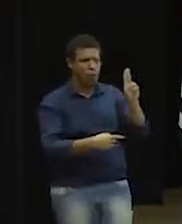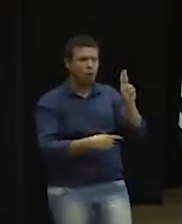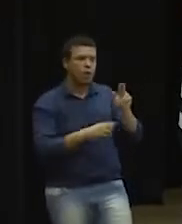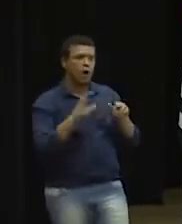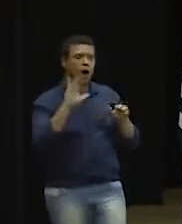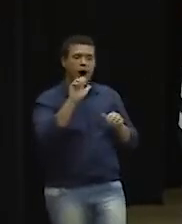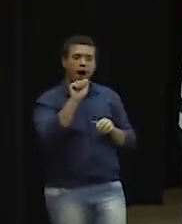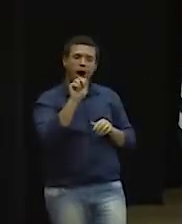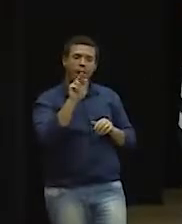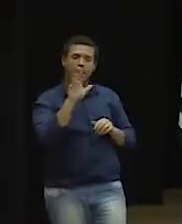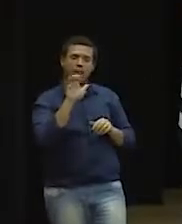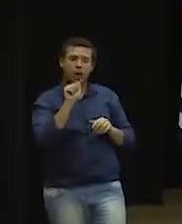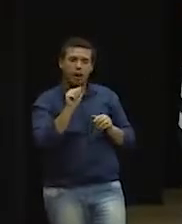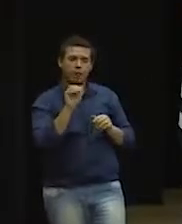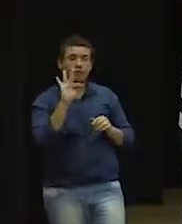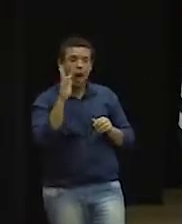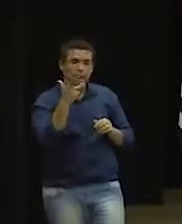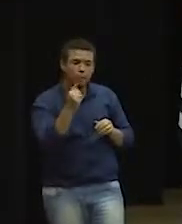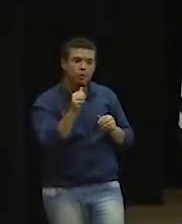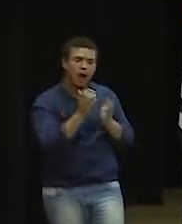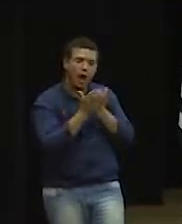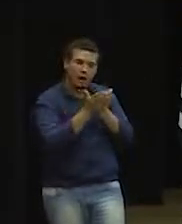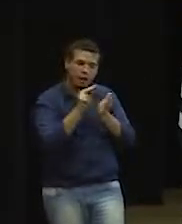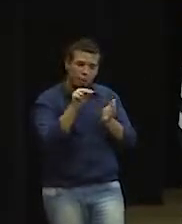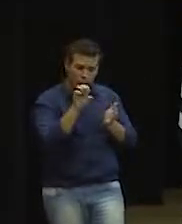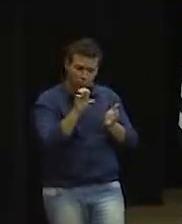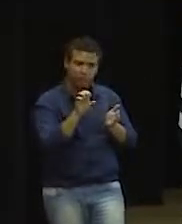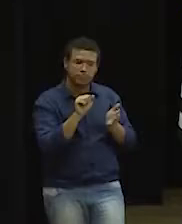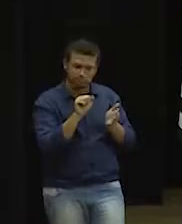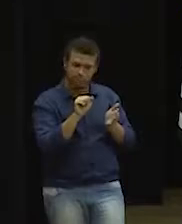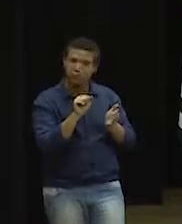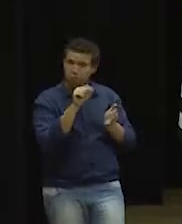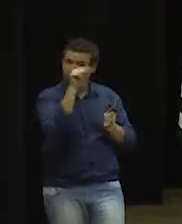eu mostrei a fábula da Arca de Noé